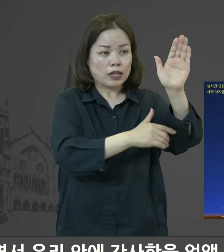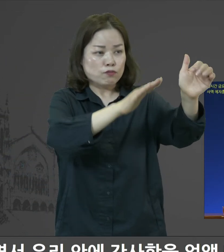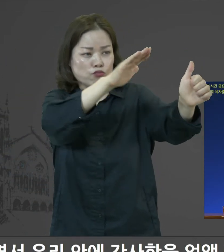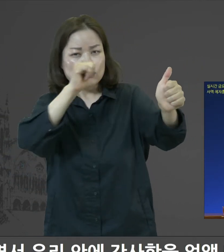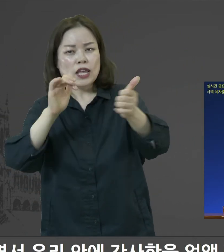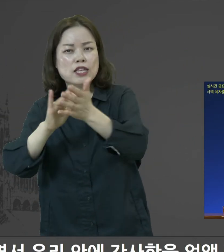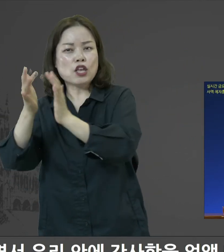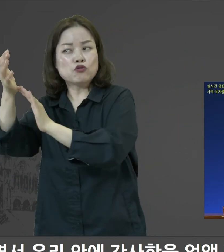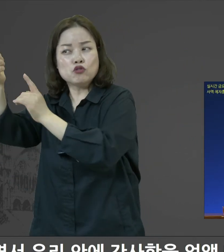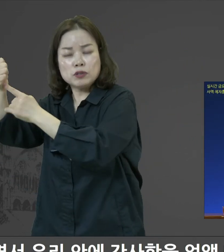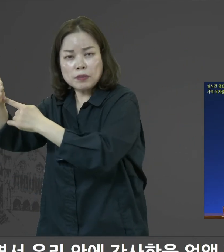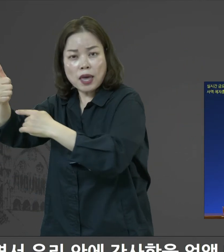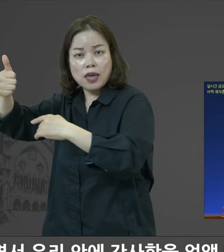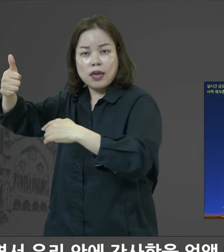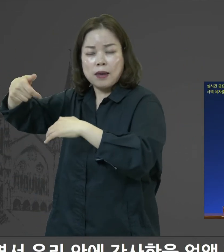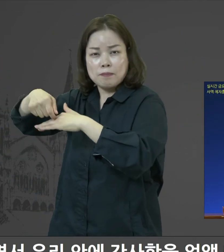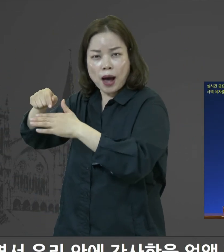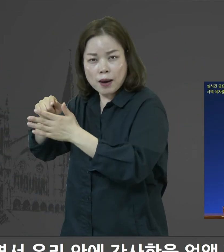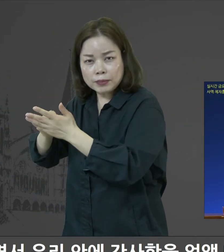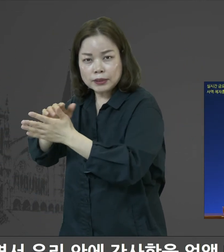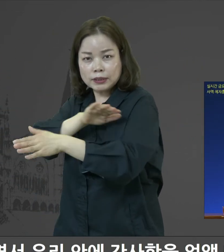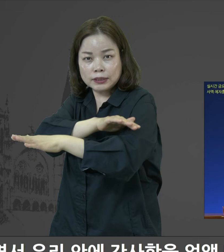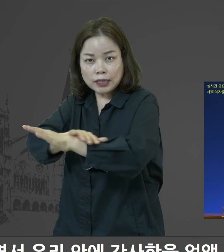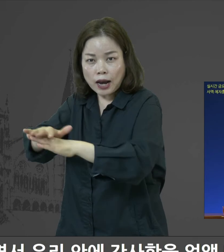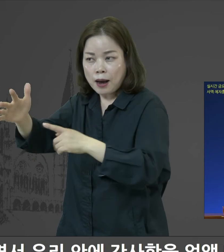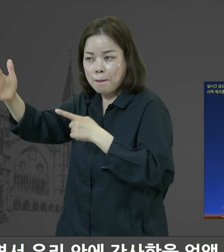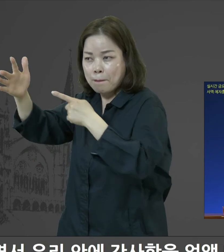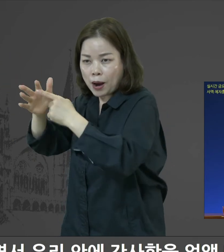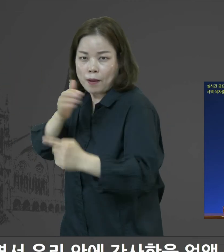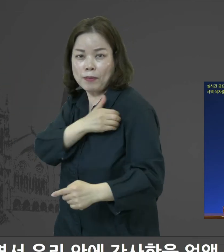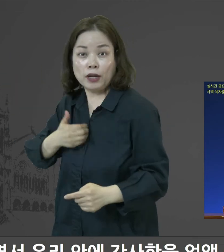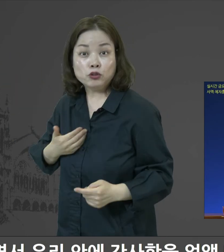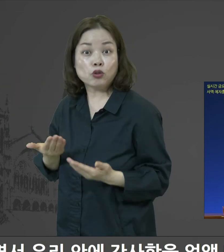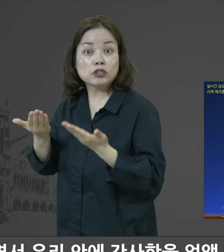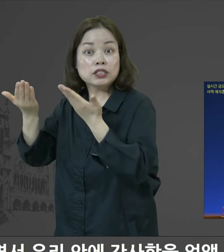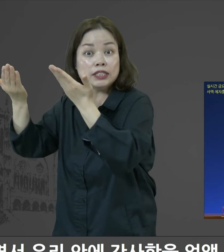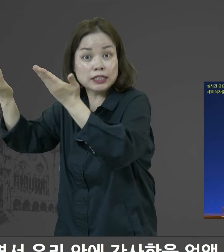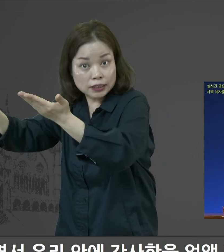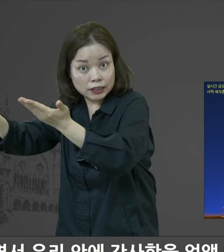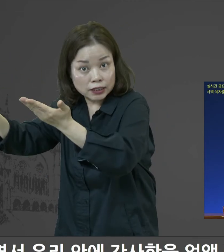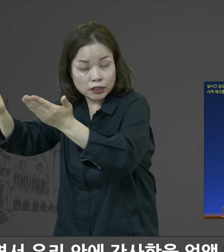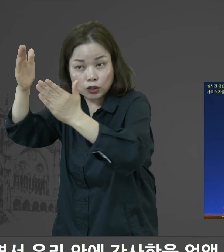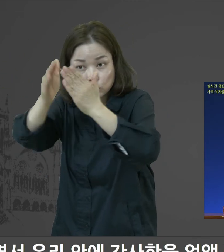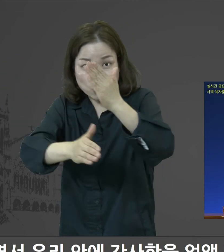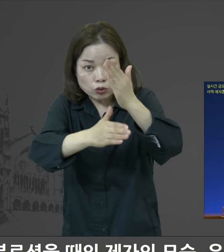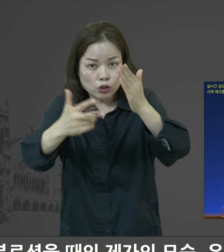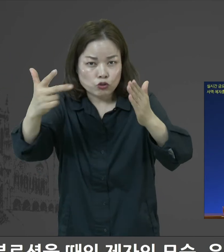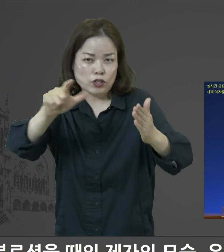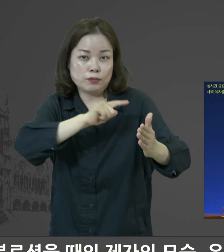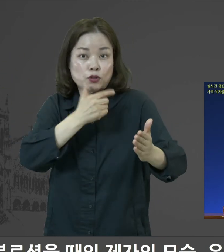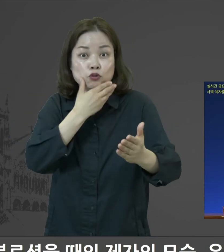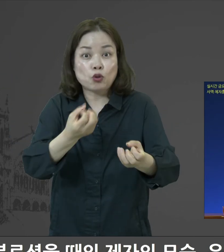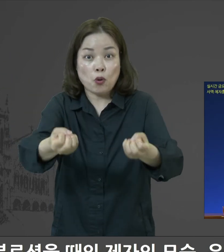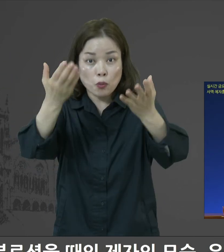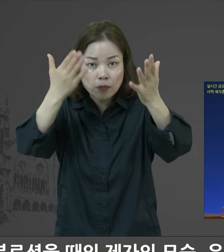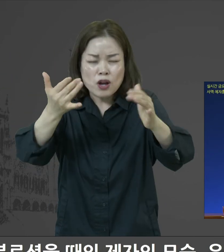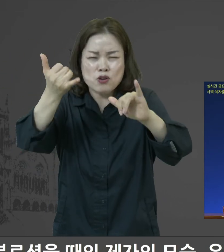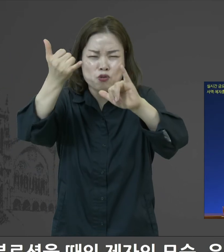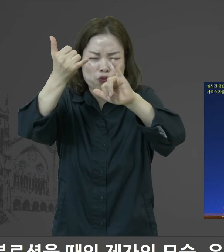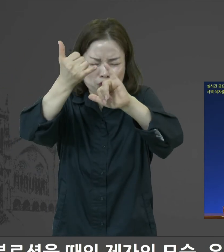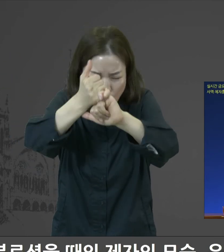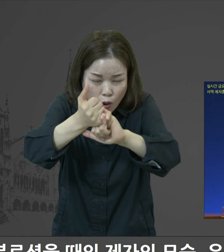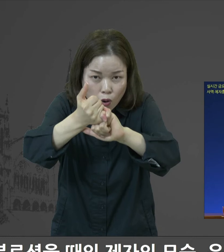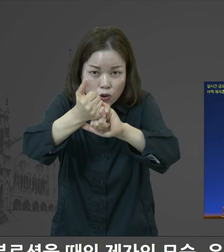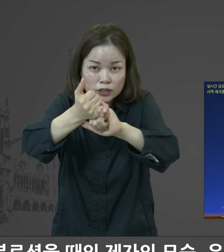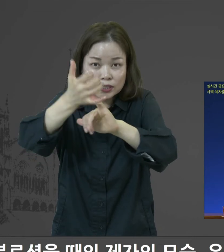부르시는 예수님의 마음을 잘 만족시켜드리는 복된 성도 되시기를 주 안에서 소망합니다. 꼭 그렇게